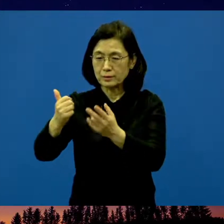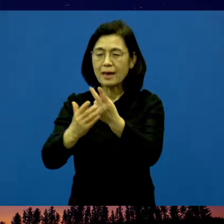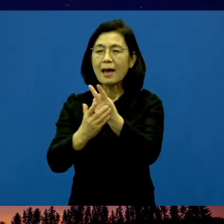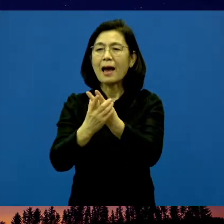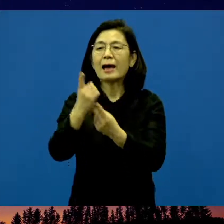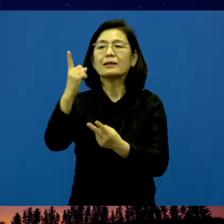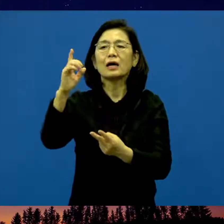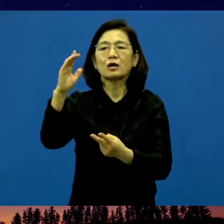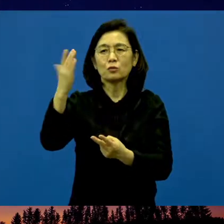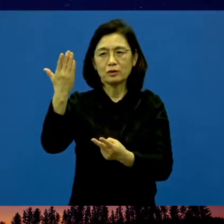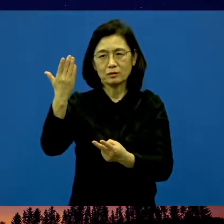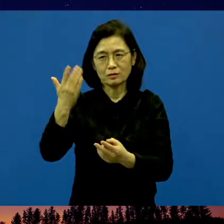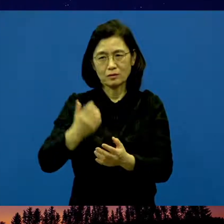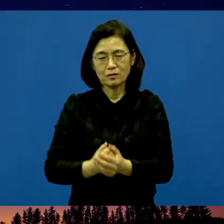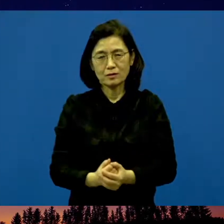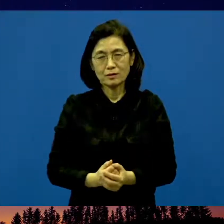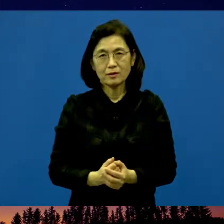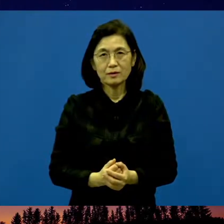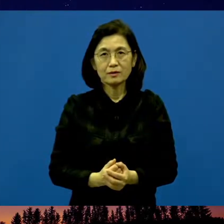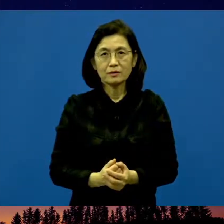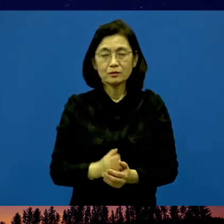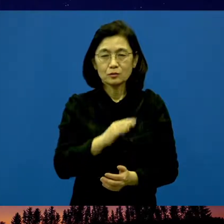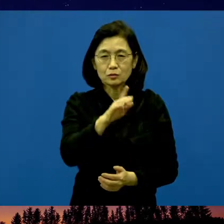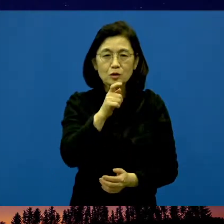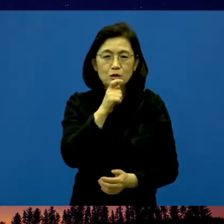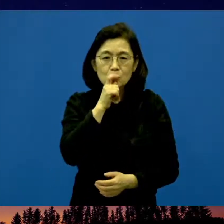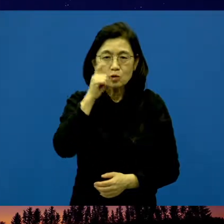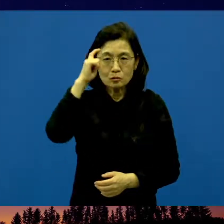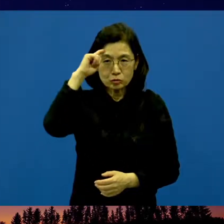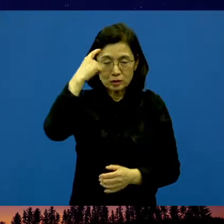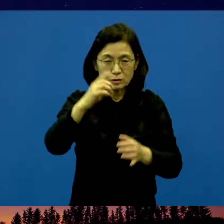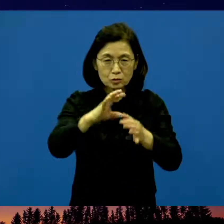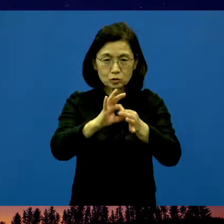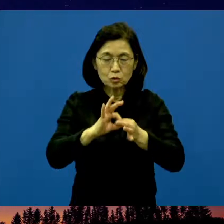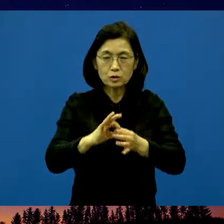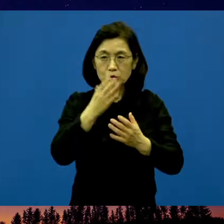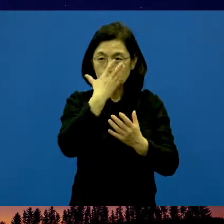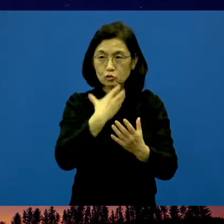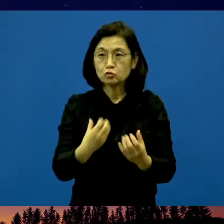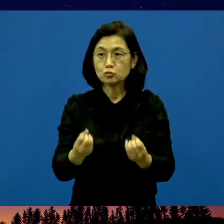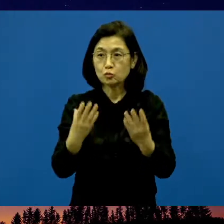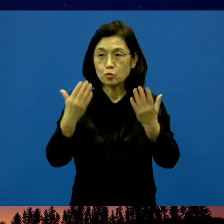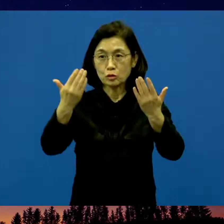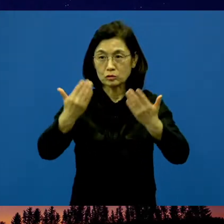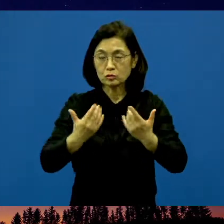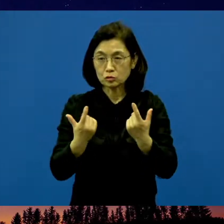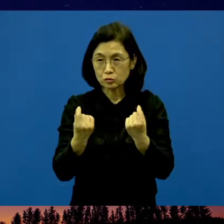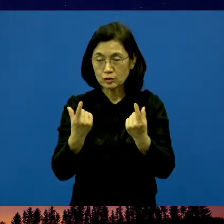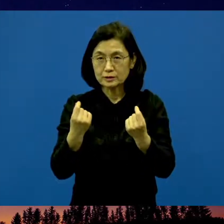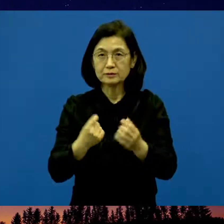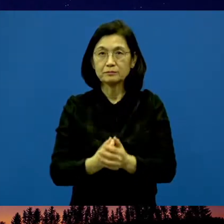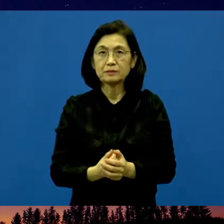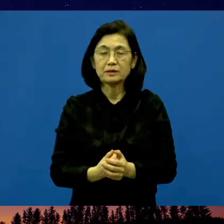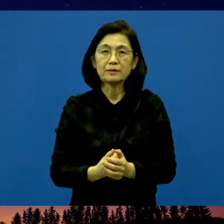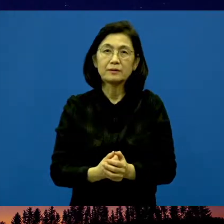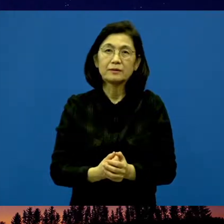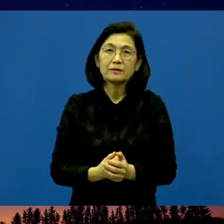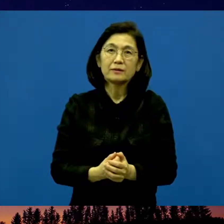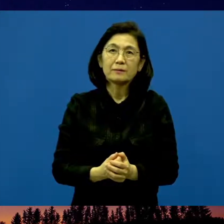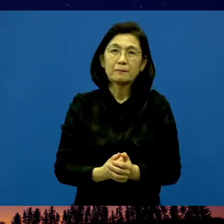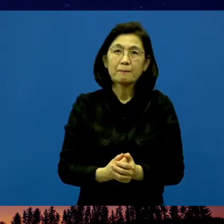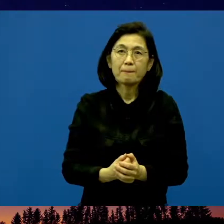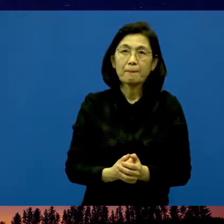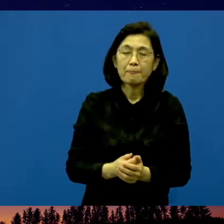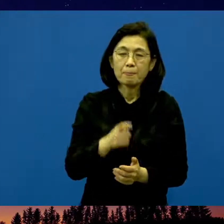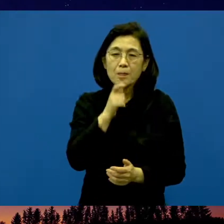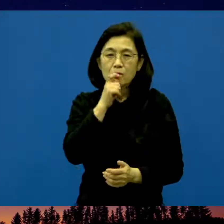일이겠습니까? 여러분, 우리가 묵상을 통해서 얻는 축복도 비슷해요. 묵상은 하나님의 생각이 우리 안에 흐르게 하는 순간입니다. 그래서